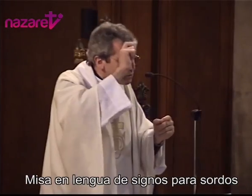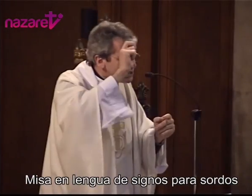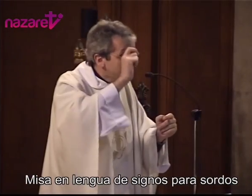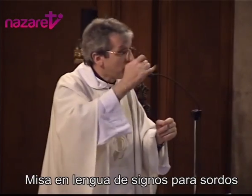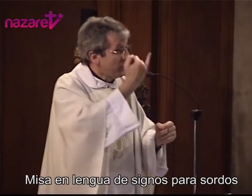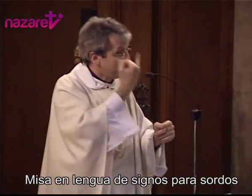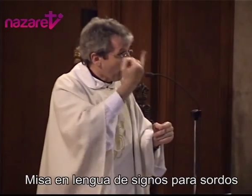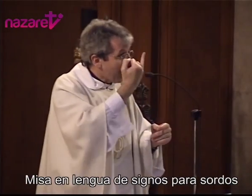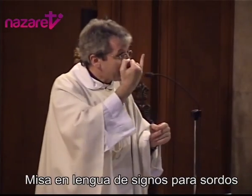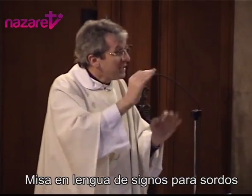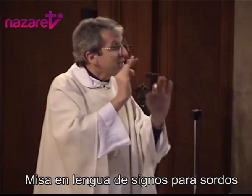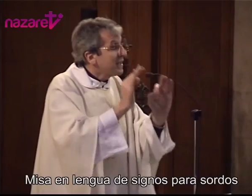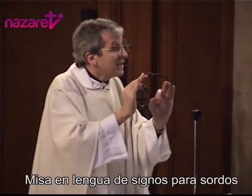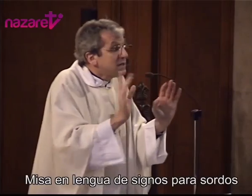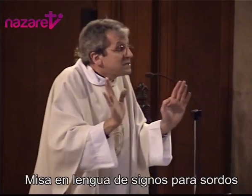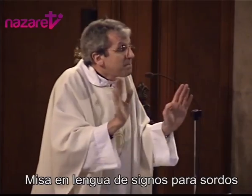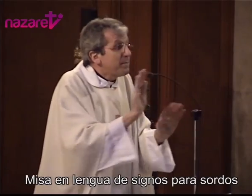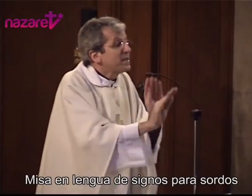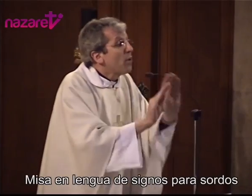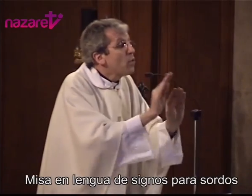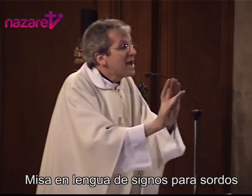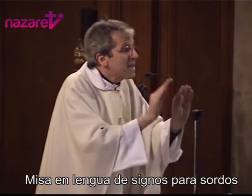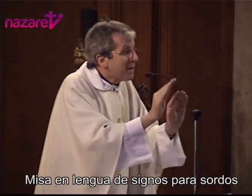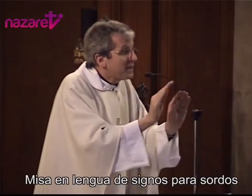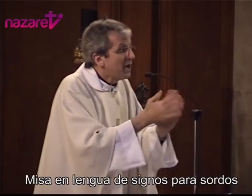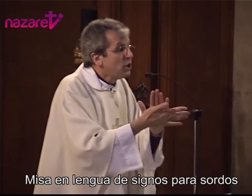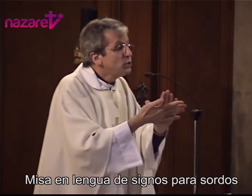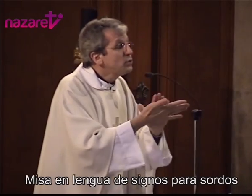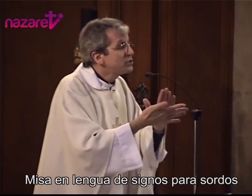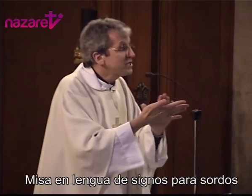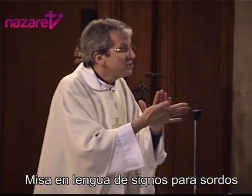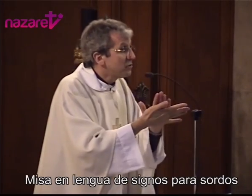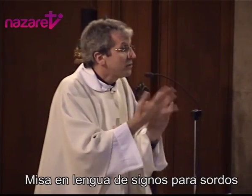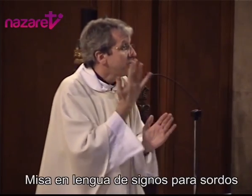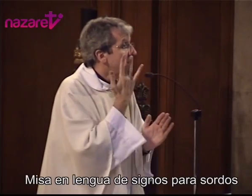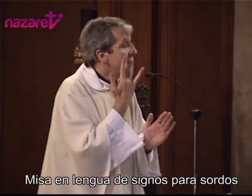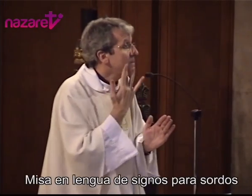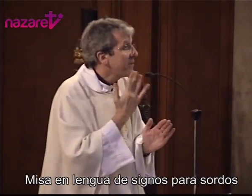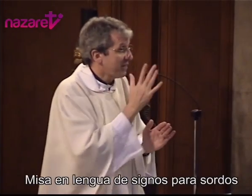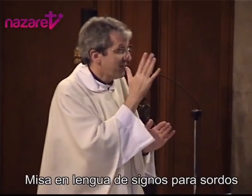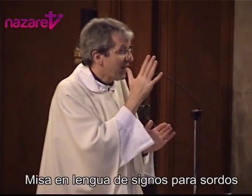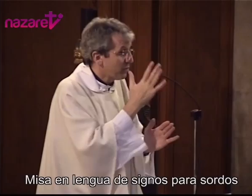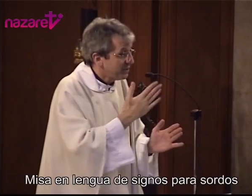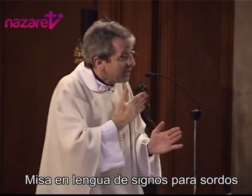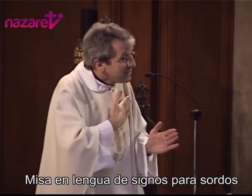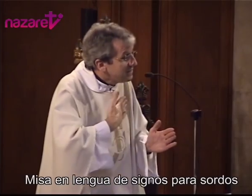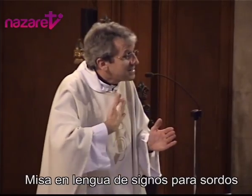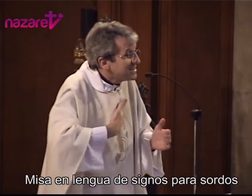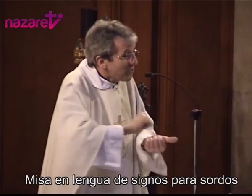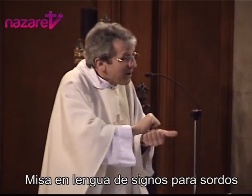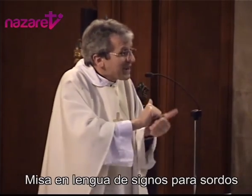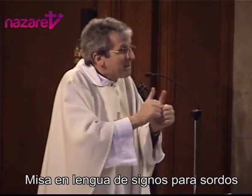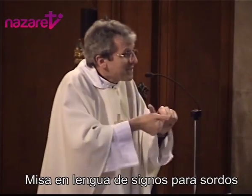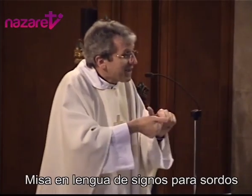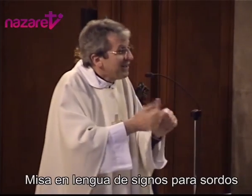aquel bautismo de Juan, que era simplemente una llamada y un signo de limpieza del agua, es decir,